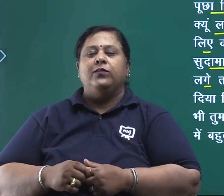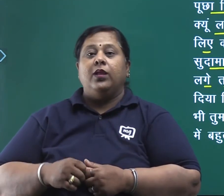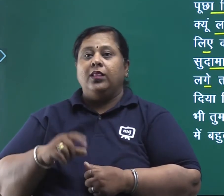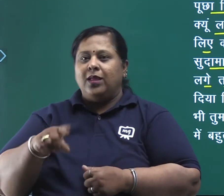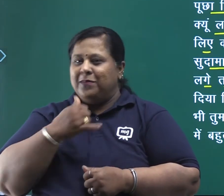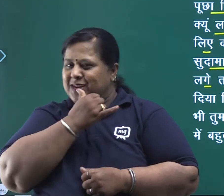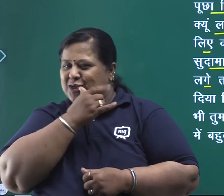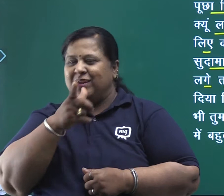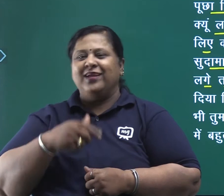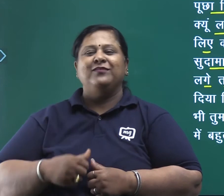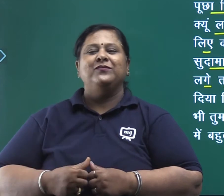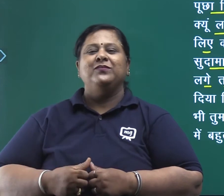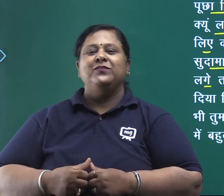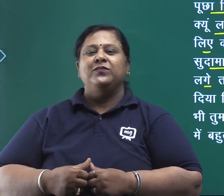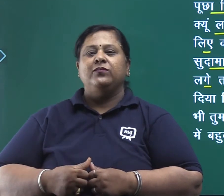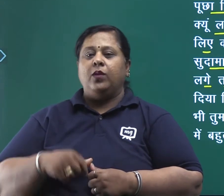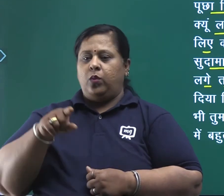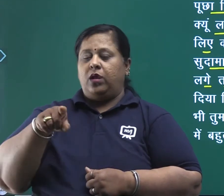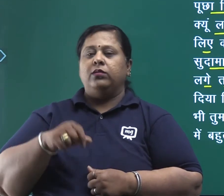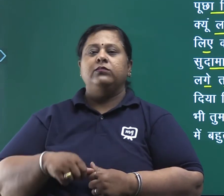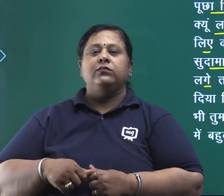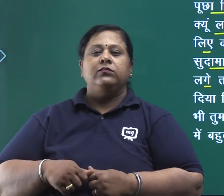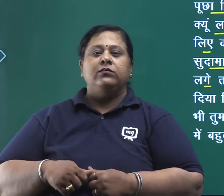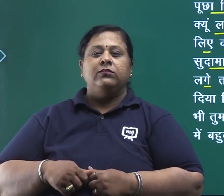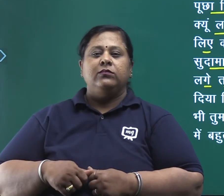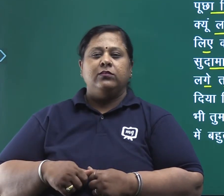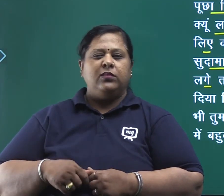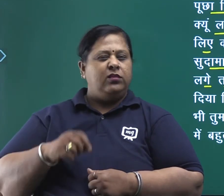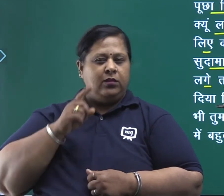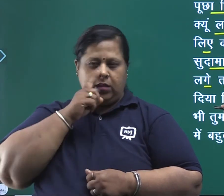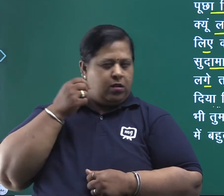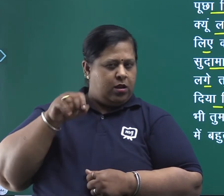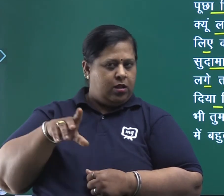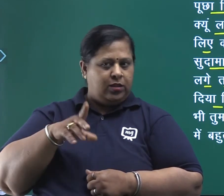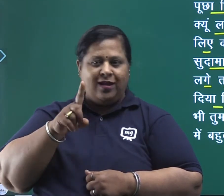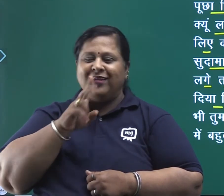तब कृष्ण ने उन्हें ताना दिया कि